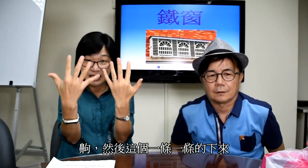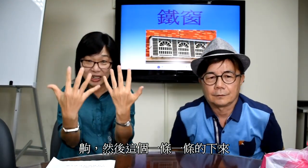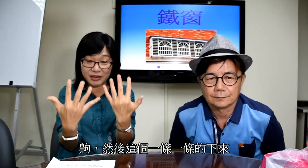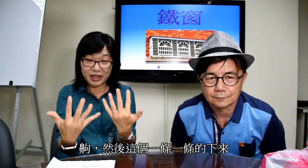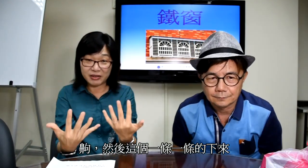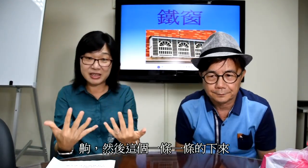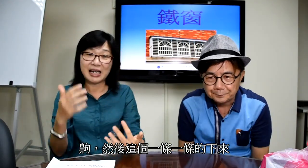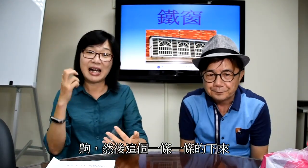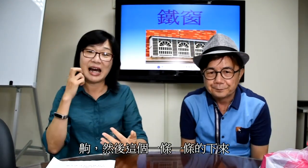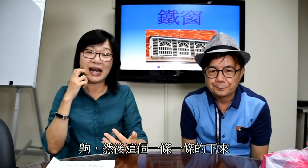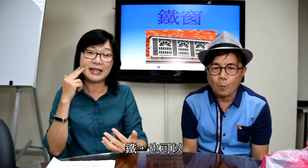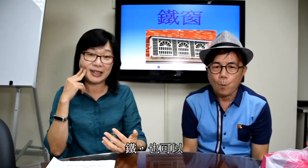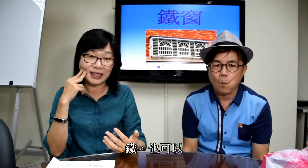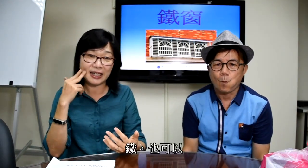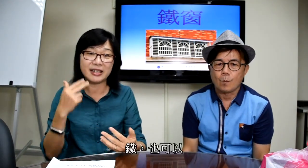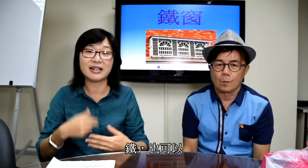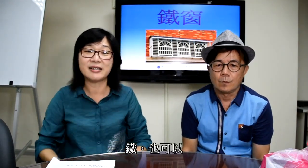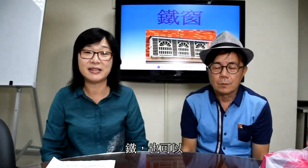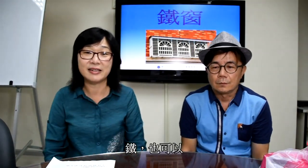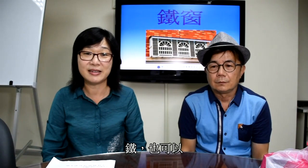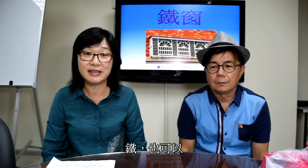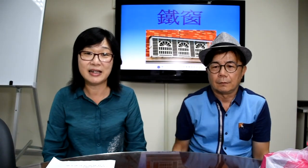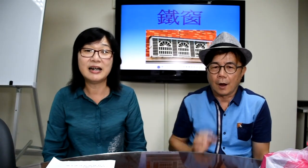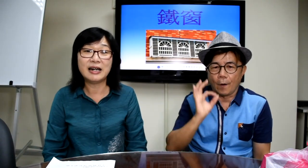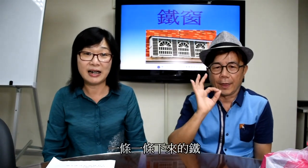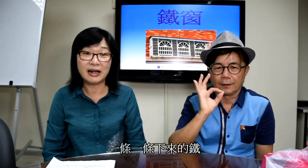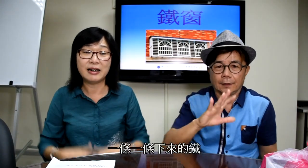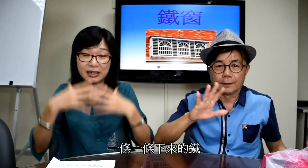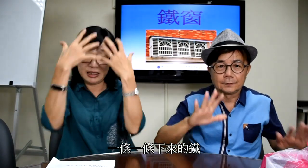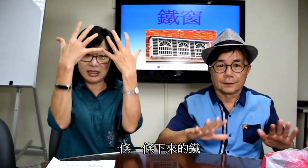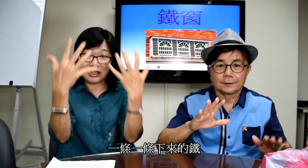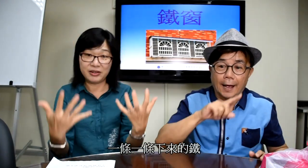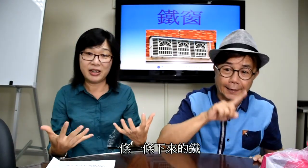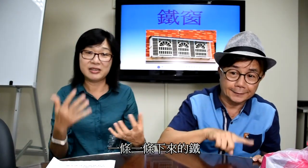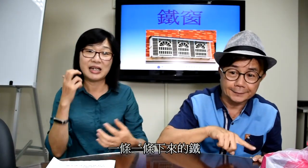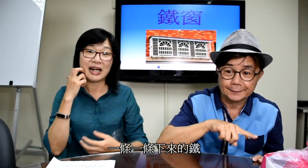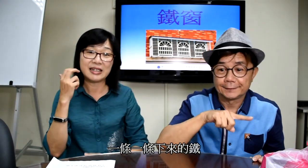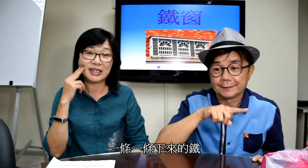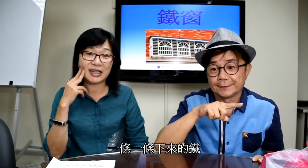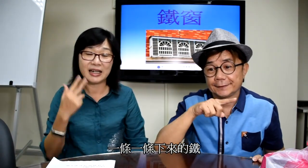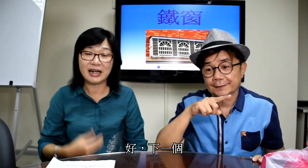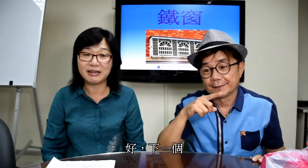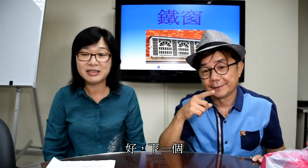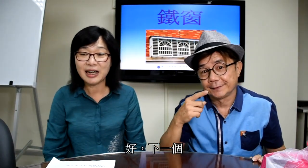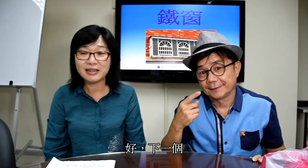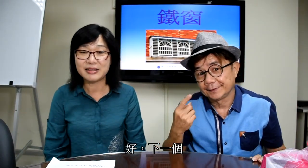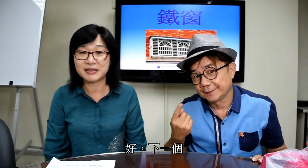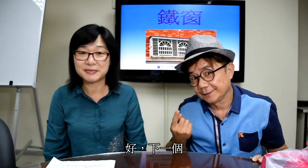条一条的下来，铁也可以，一条一条下来的铁。好，下一个，